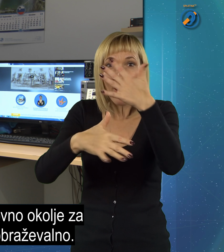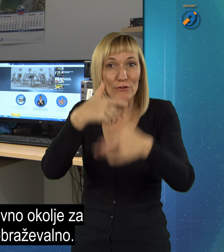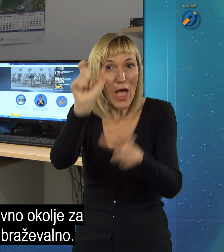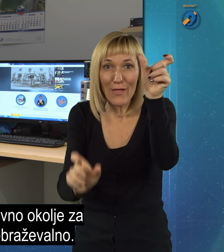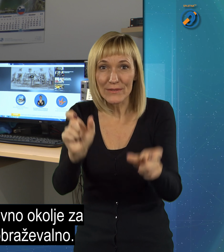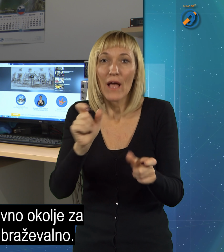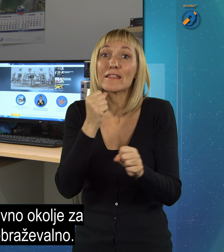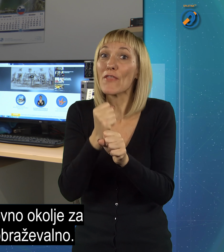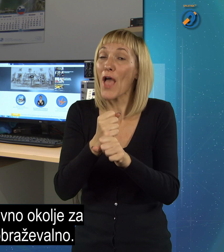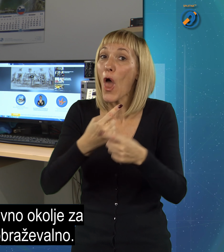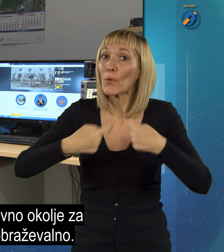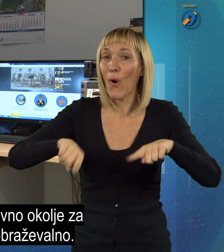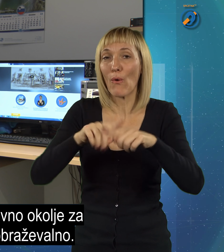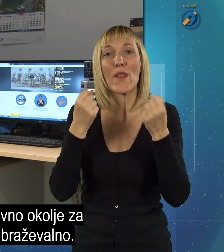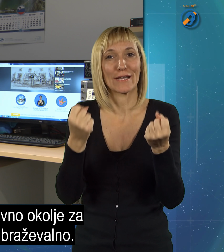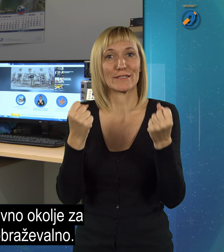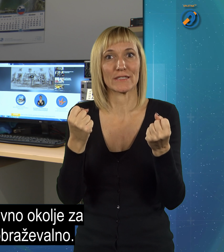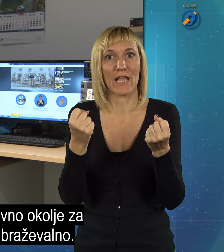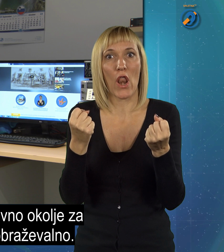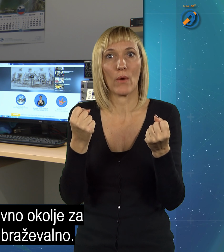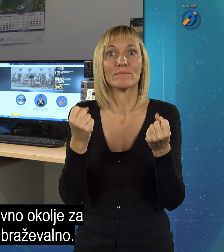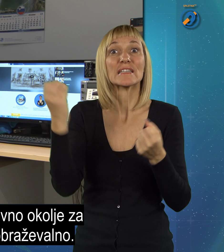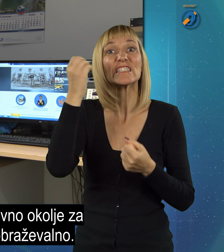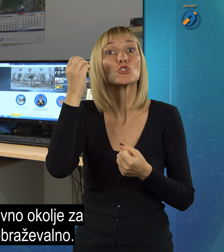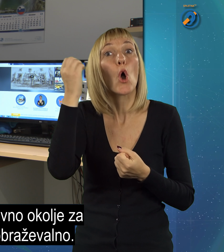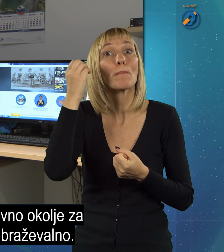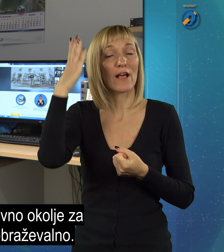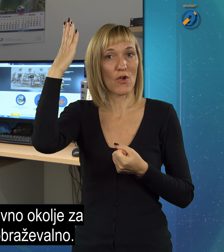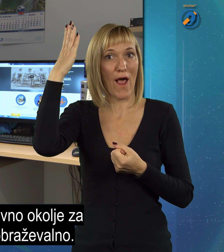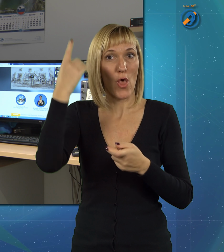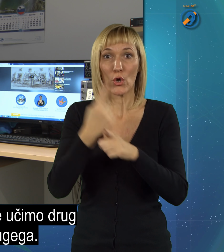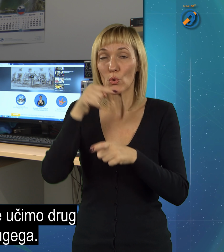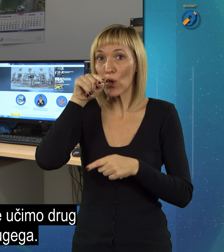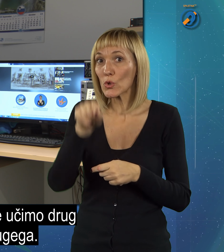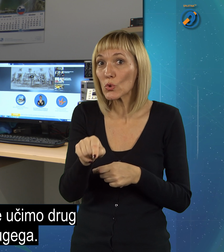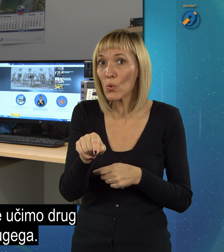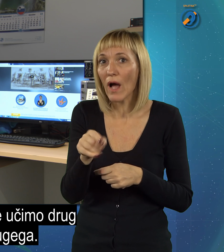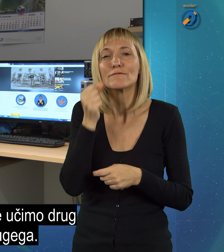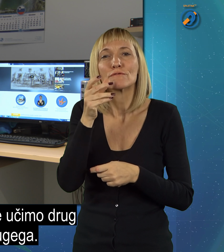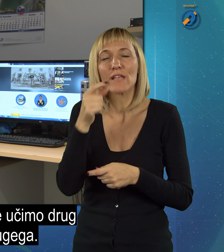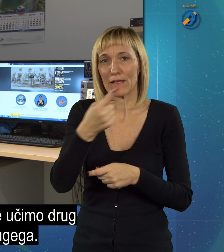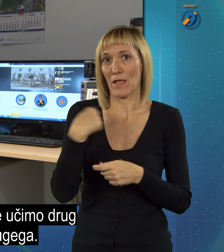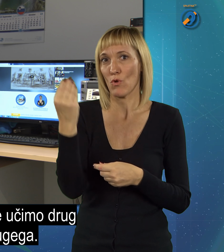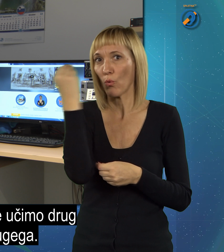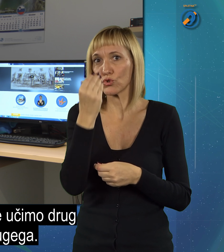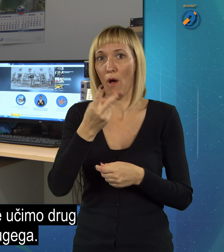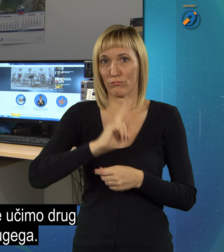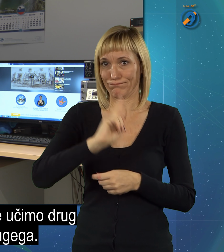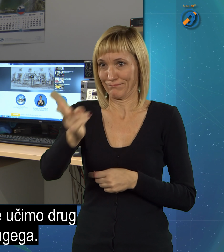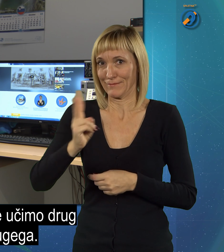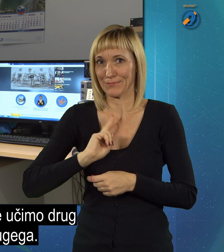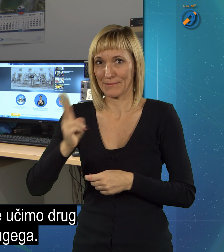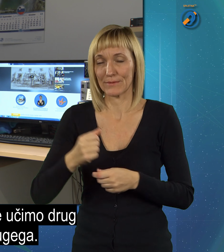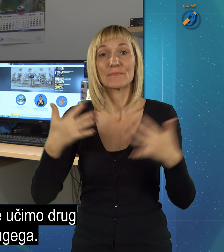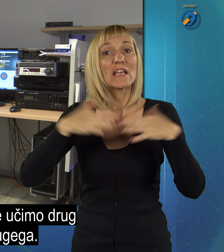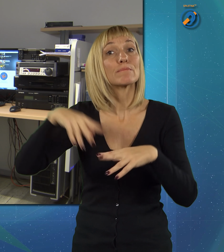je tudi delovno okolje za nas zelo izobraževalno. Ne? Tudi tukaj se pravzaprav vsak dan učimo